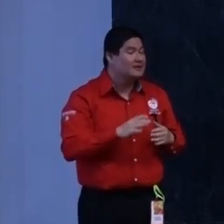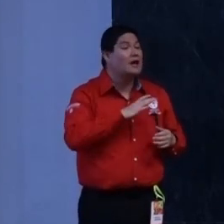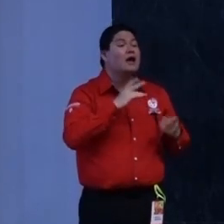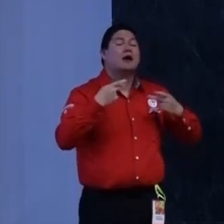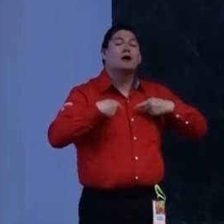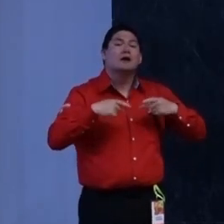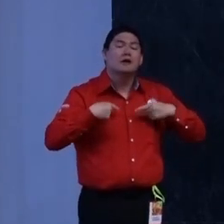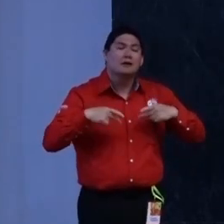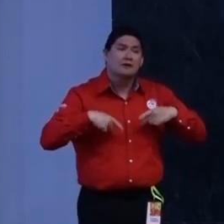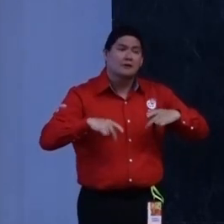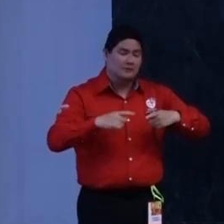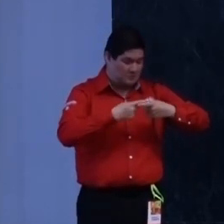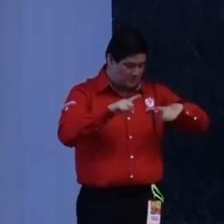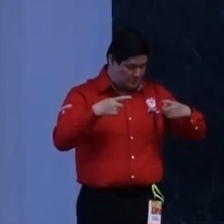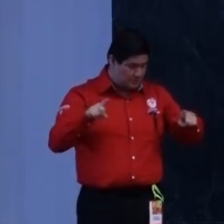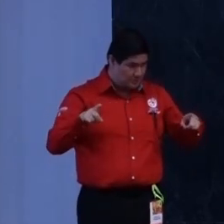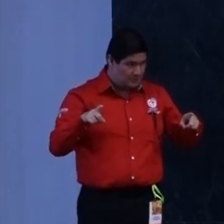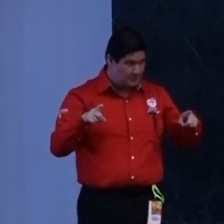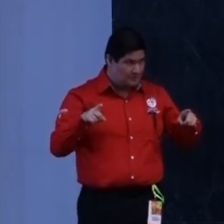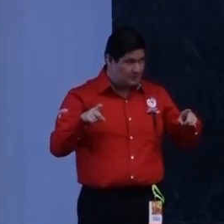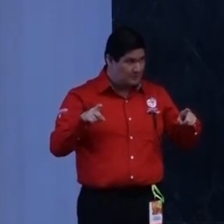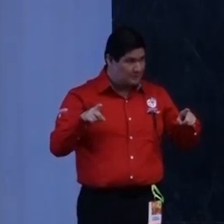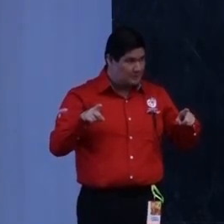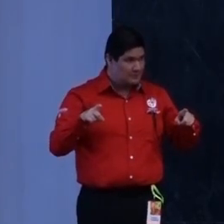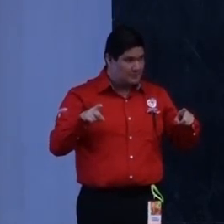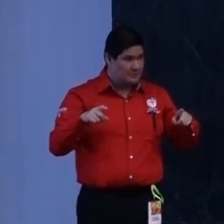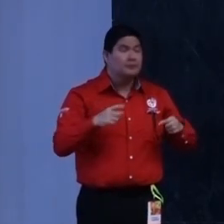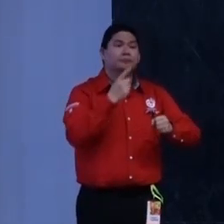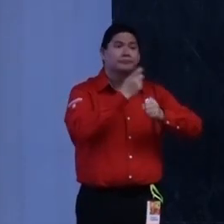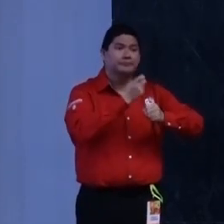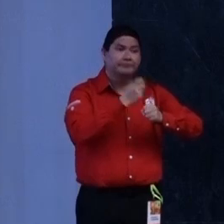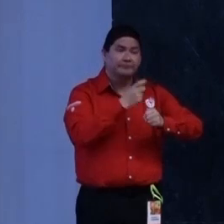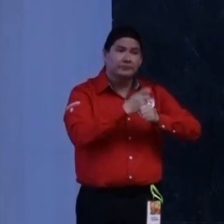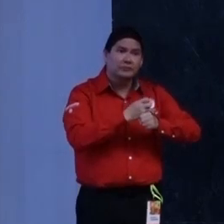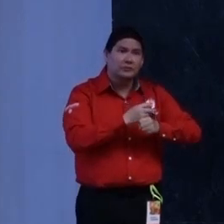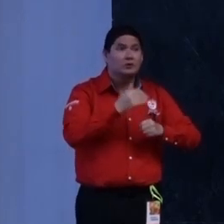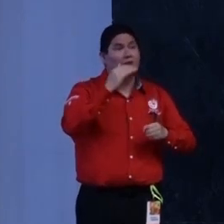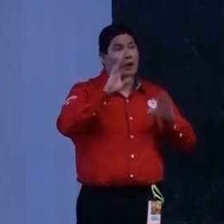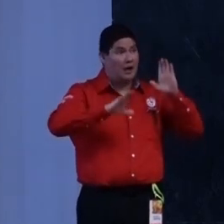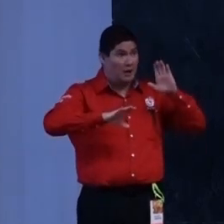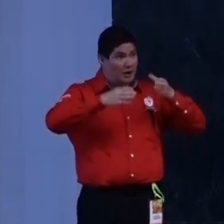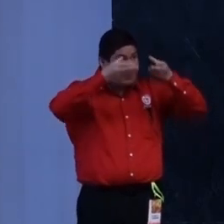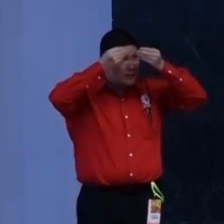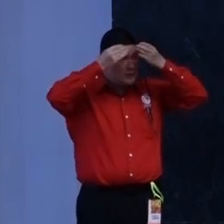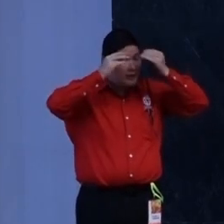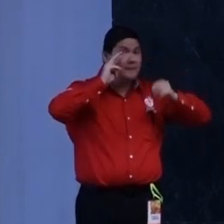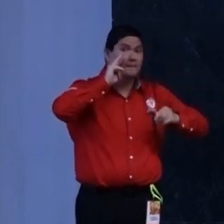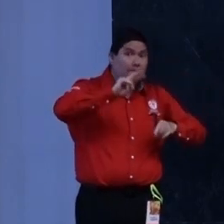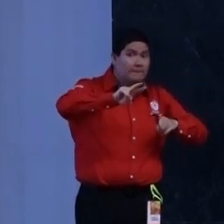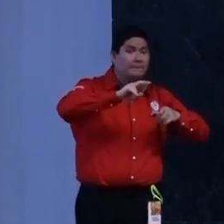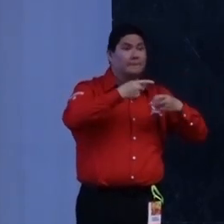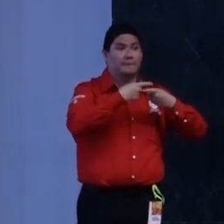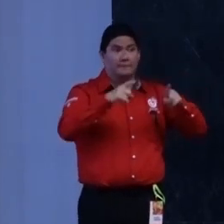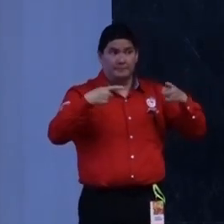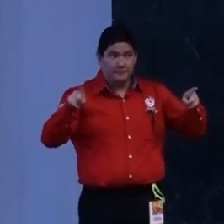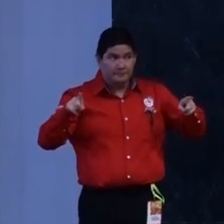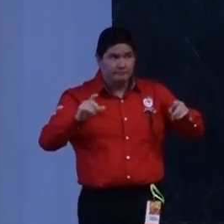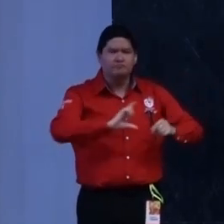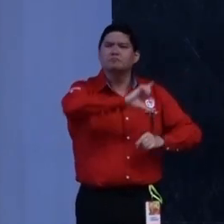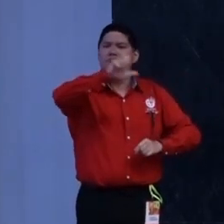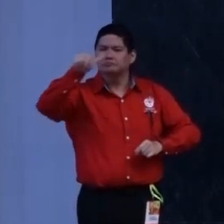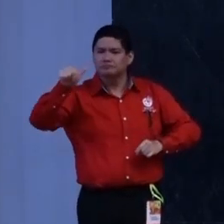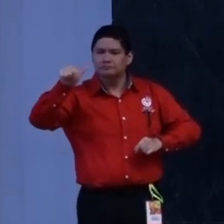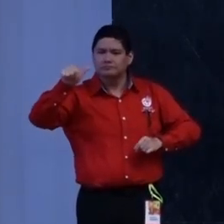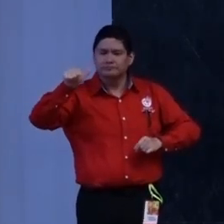que son muy distintas entre sí. Y lo primero, pienso, es aprender a ver esas diferencias y